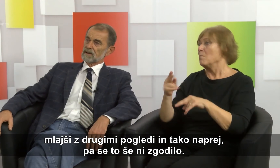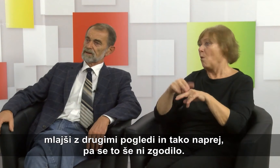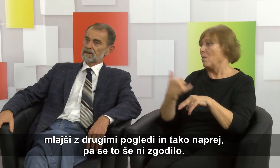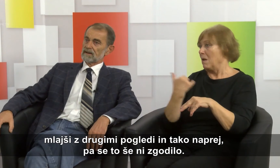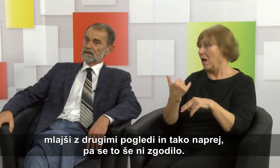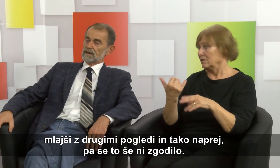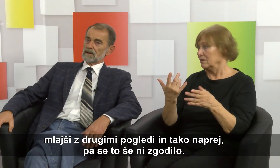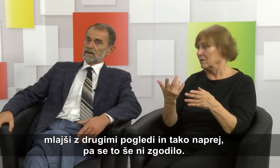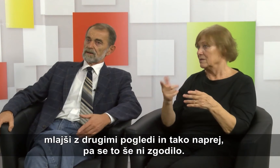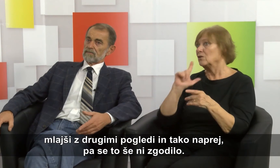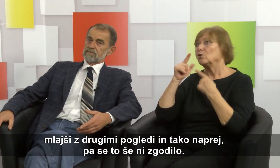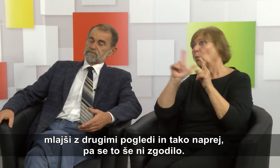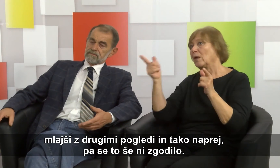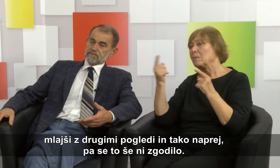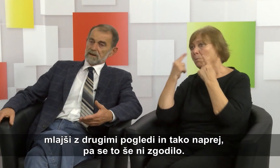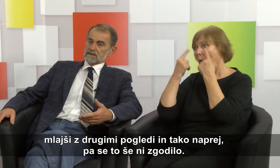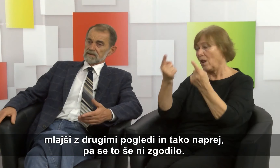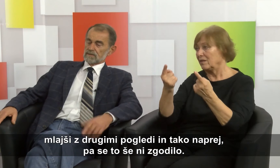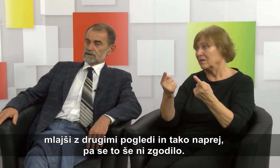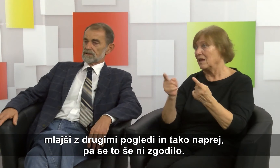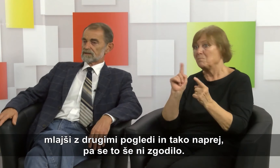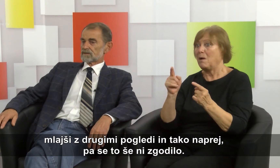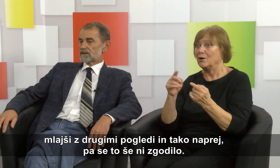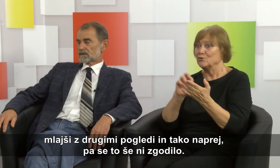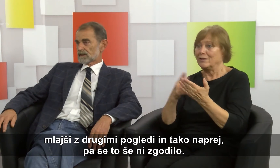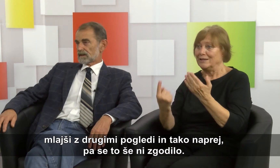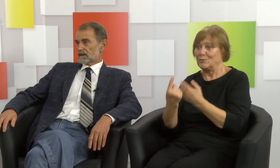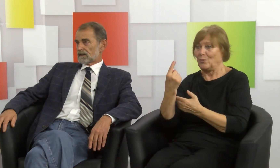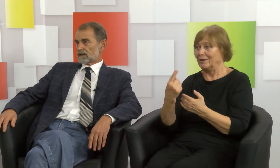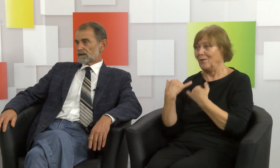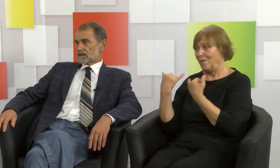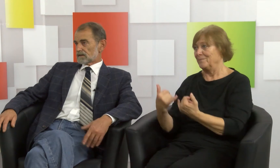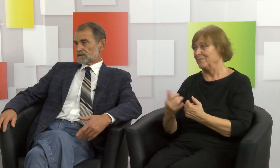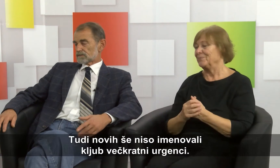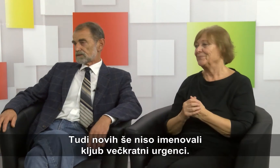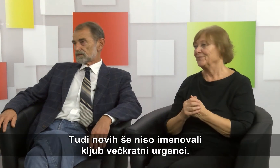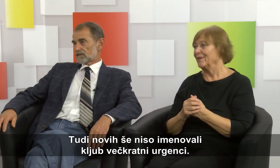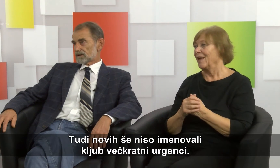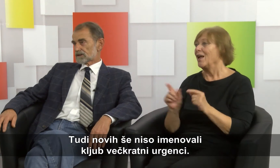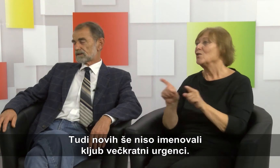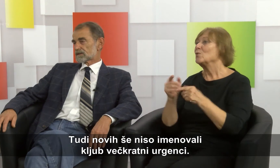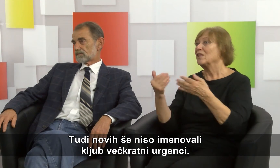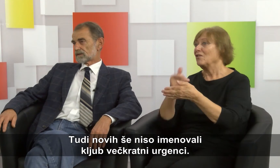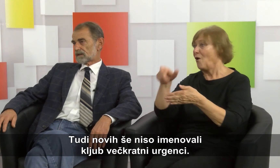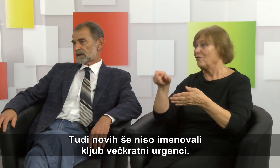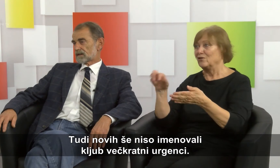naprej, pa se to še ni zgodilo. Ne. Tudi novih še niso imenovali